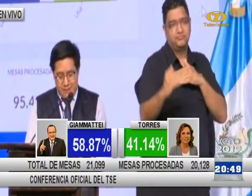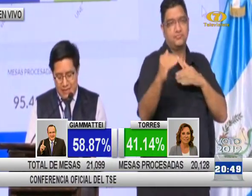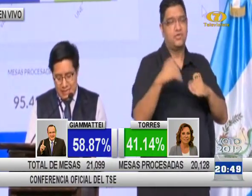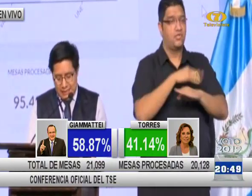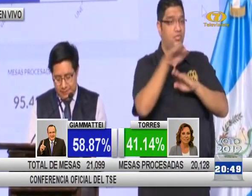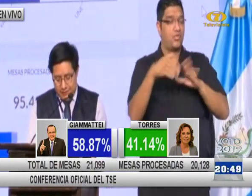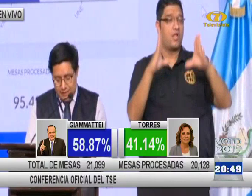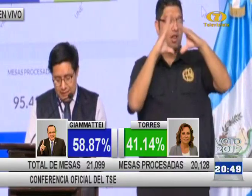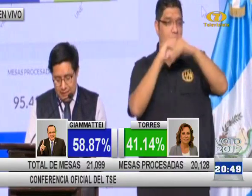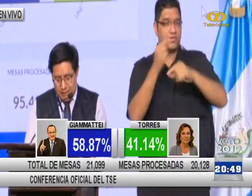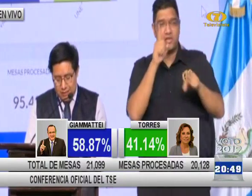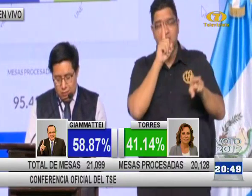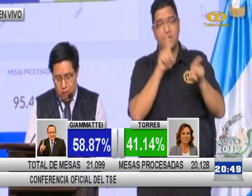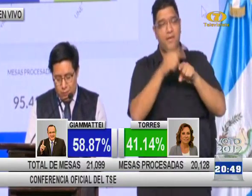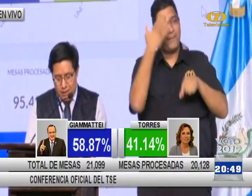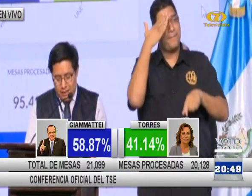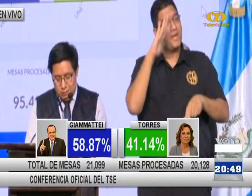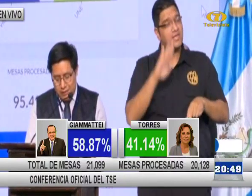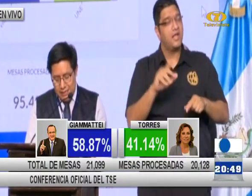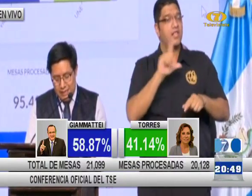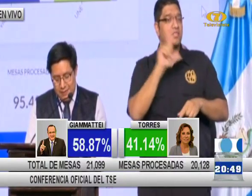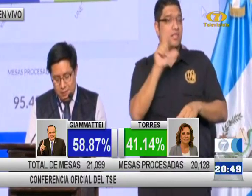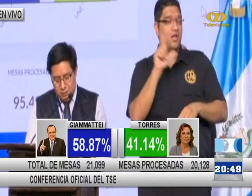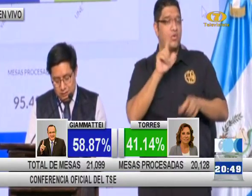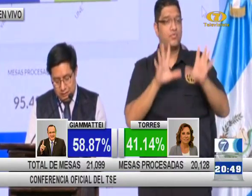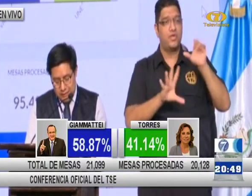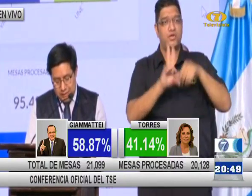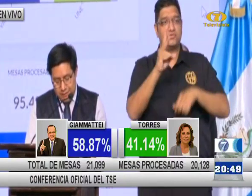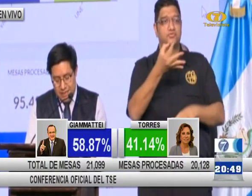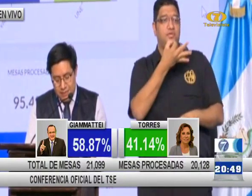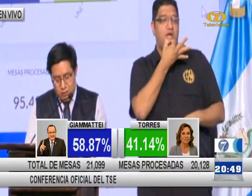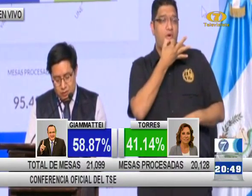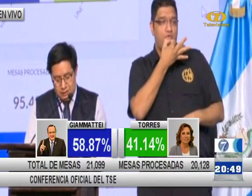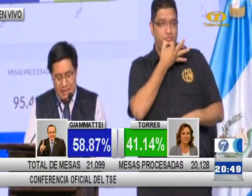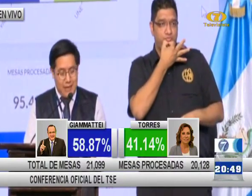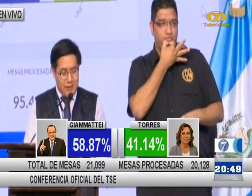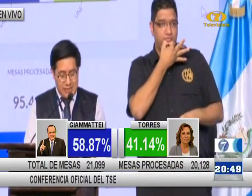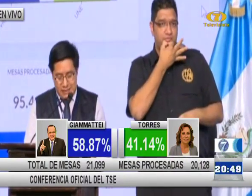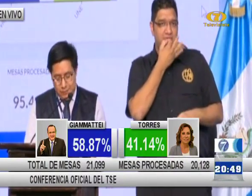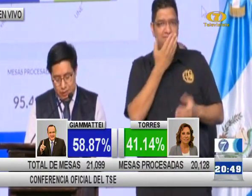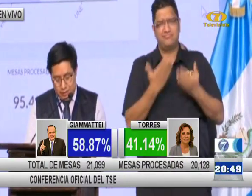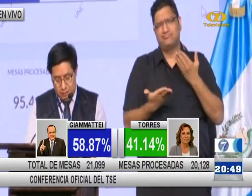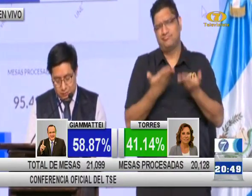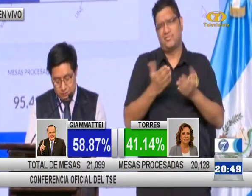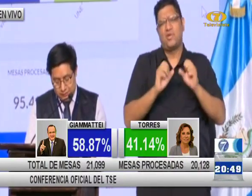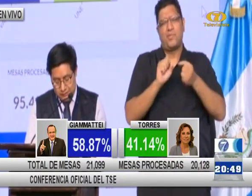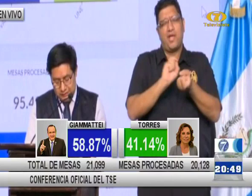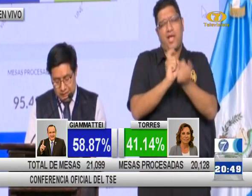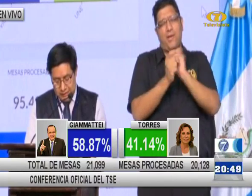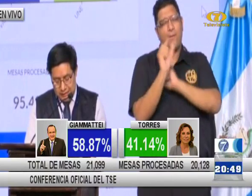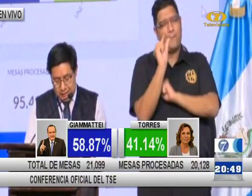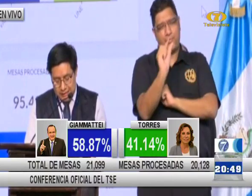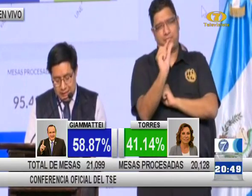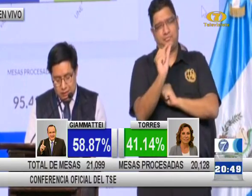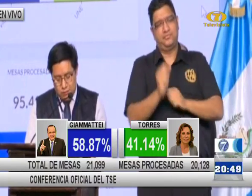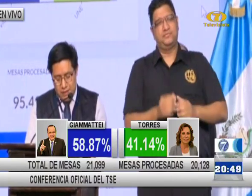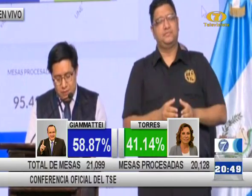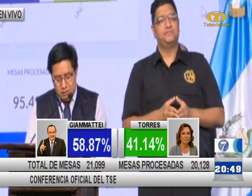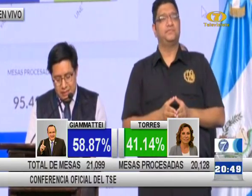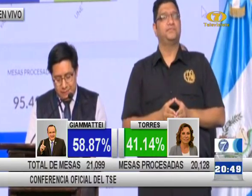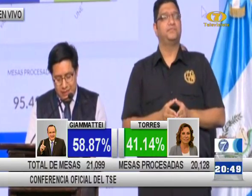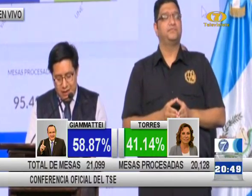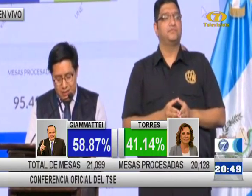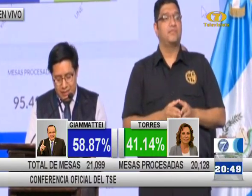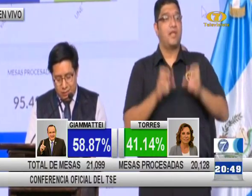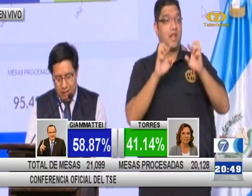el día de mañana, lo cual puede resultar en cambios mínimos a la presente proyección. Los